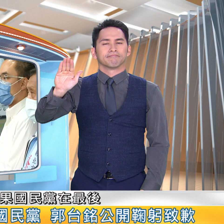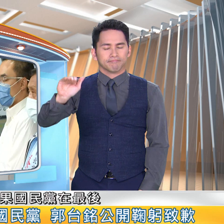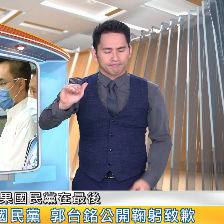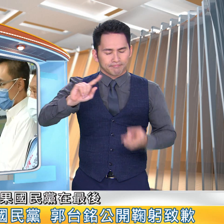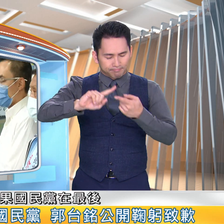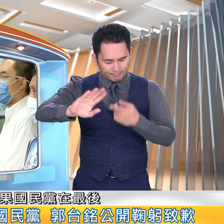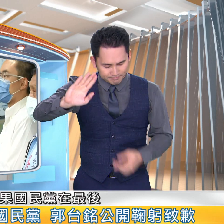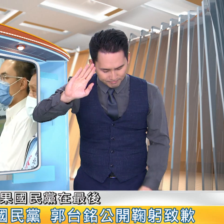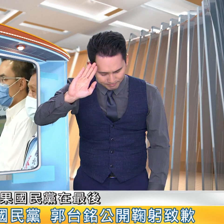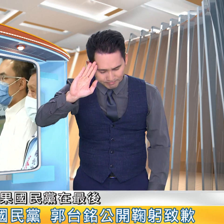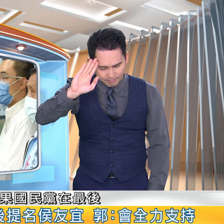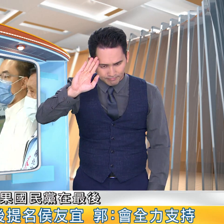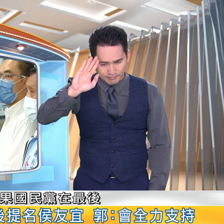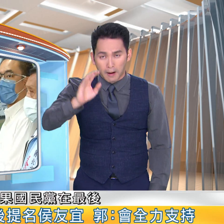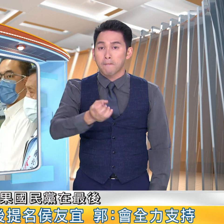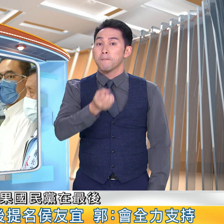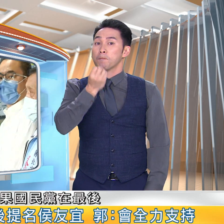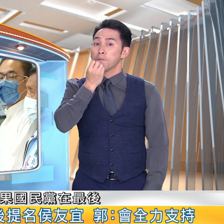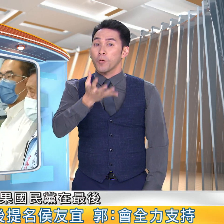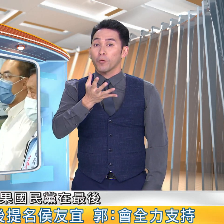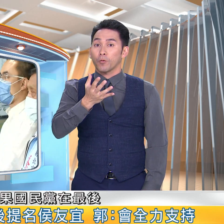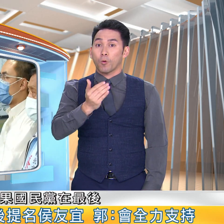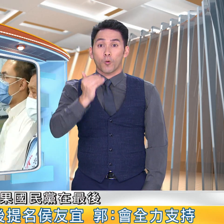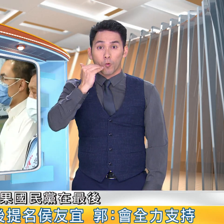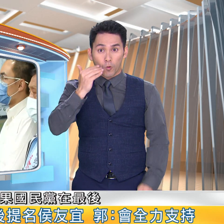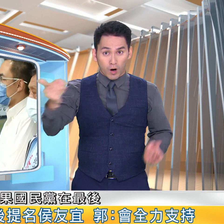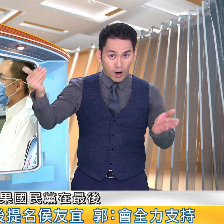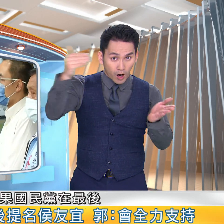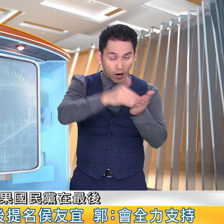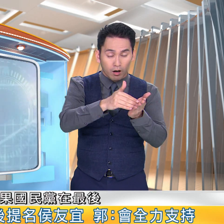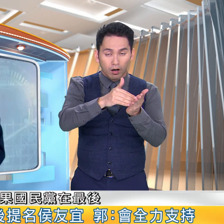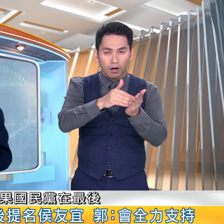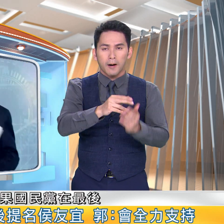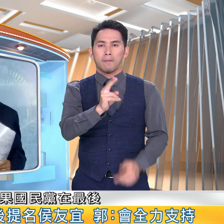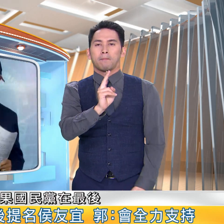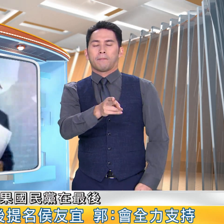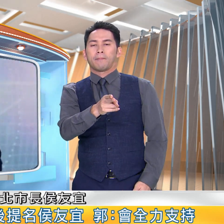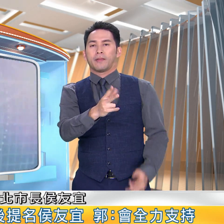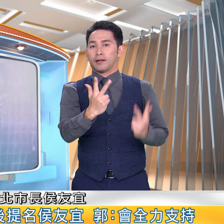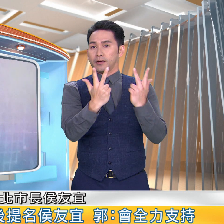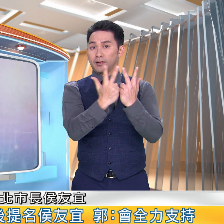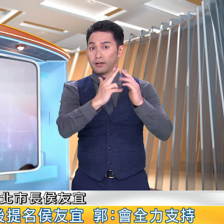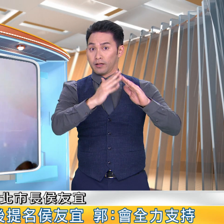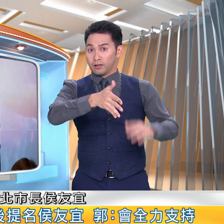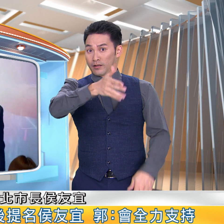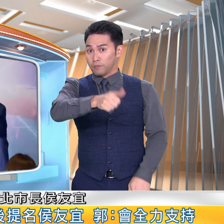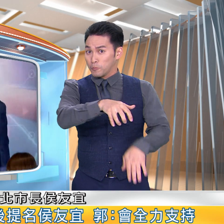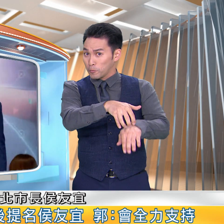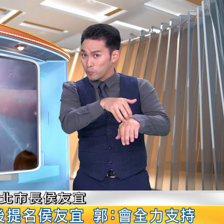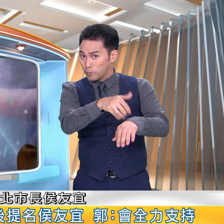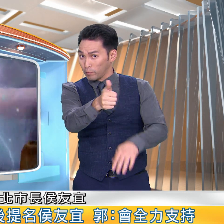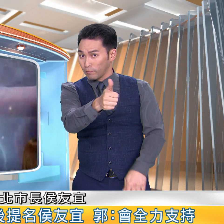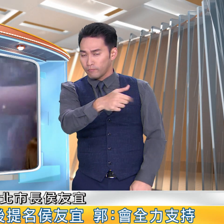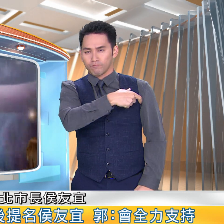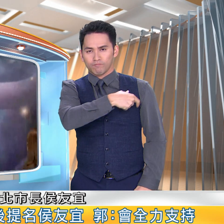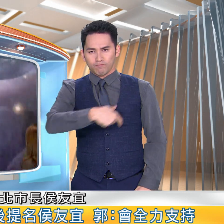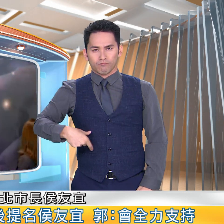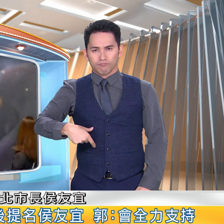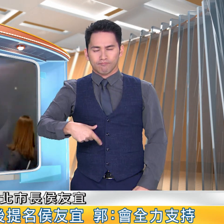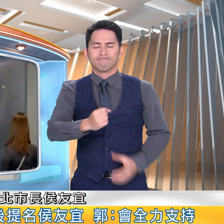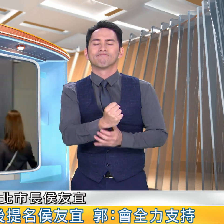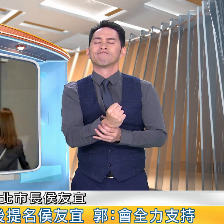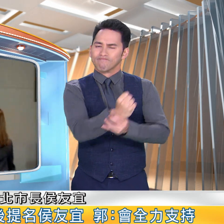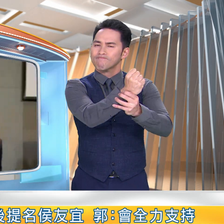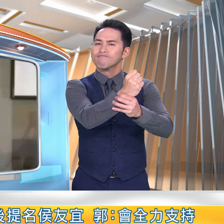同时他也提到了，如果国民党在最后决定要提名新北市长侯友